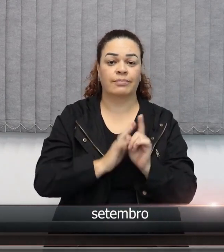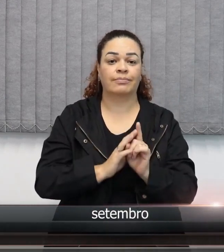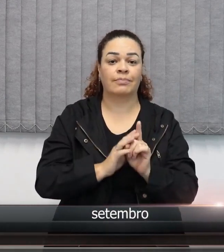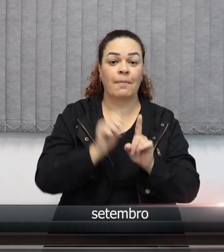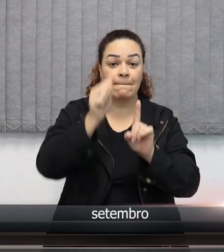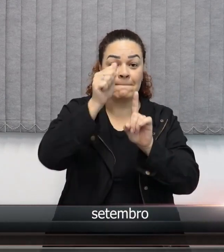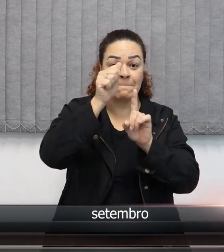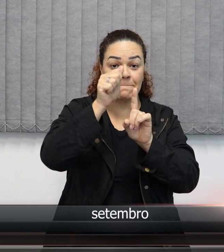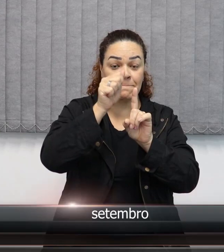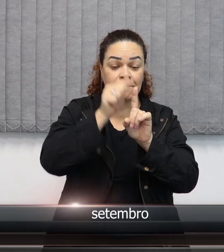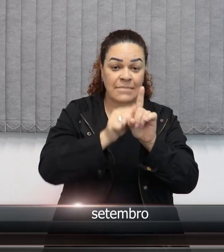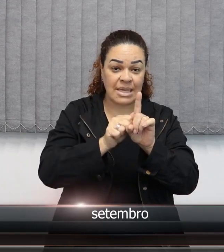setembro,